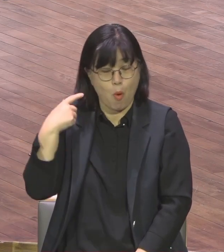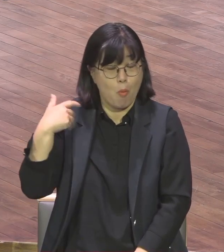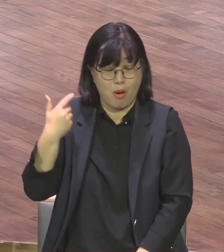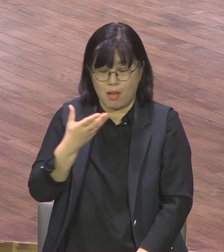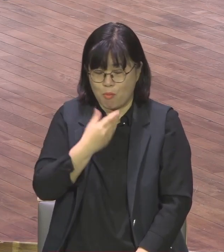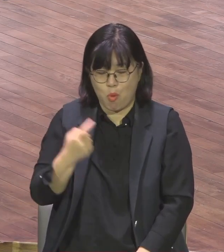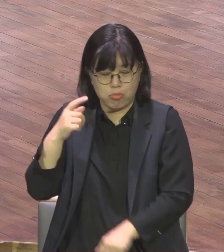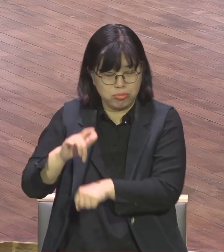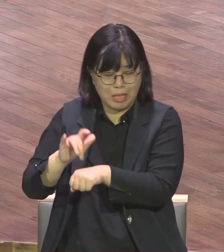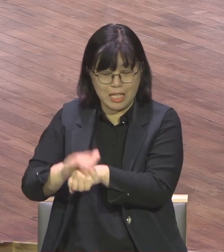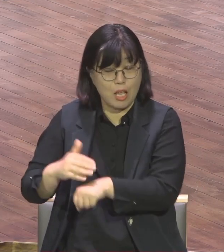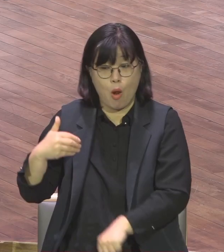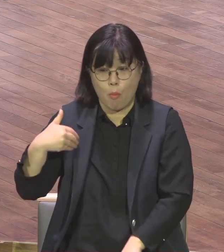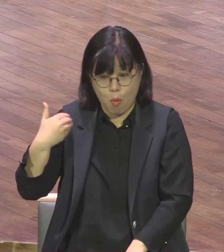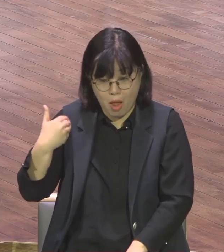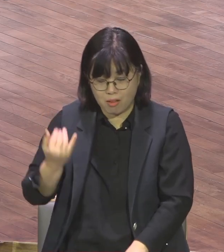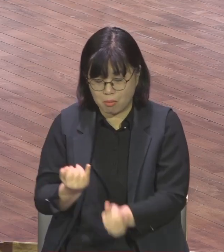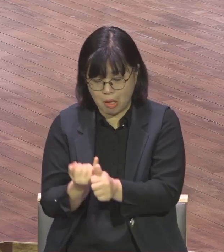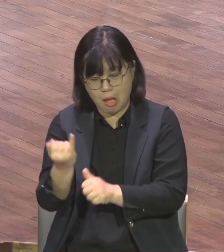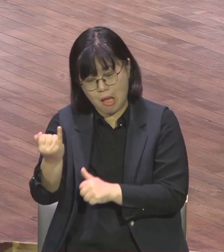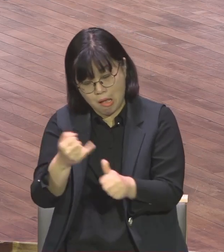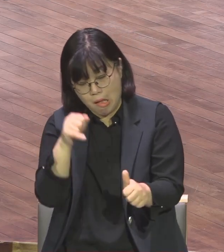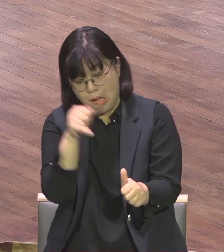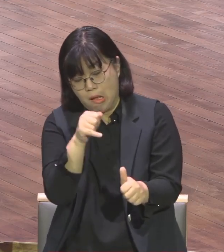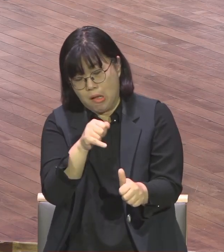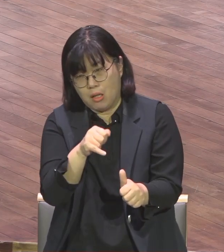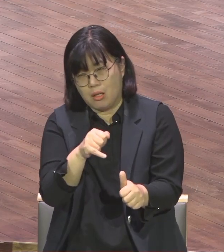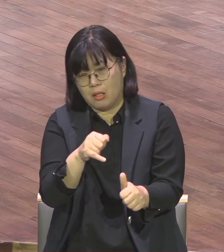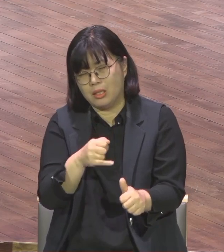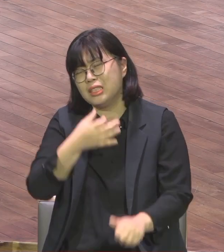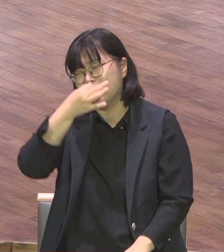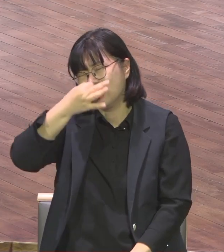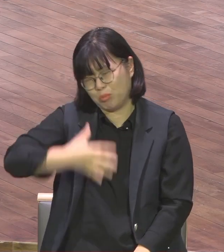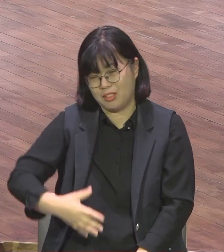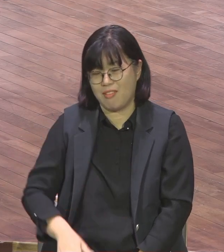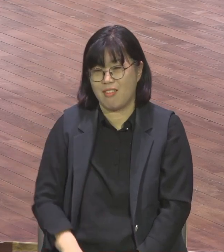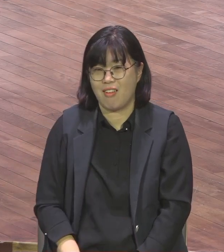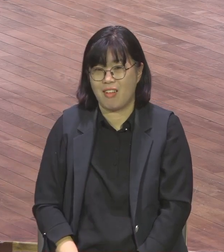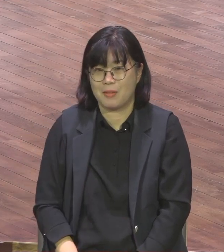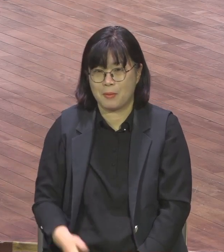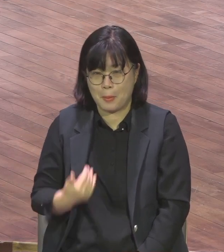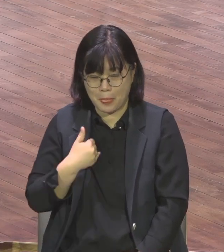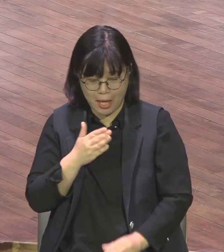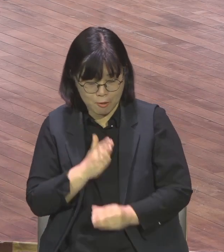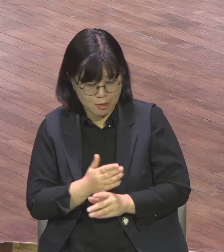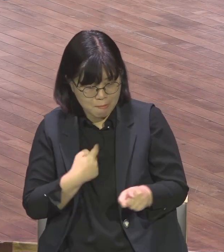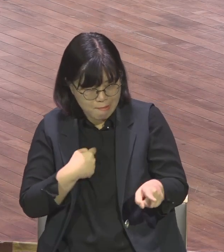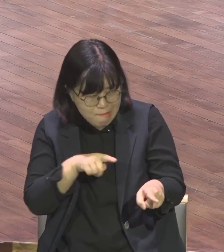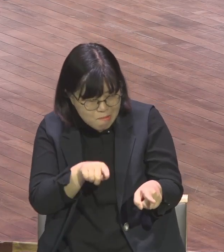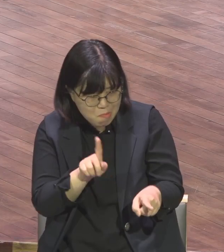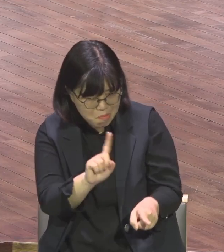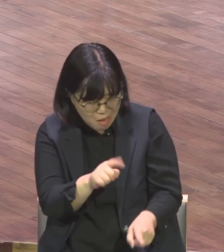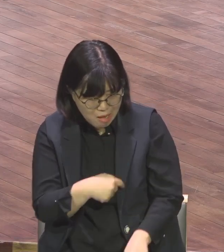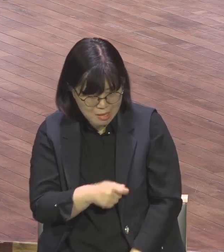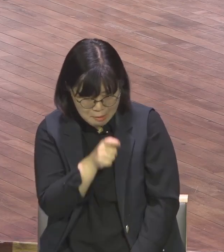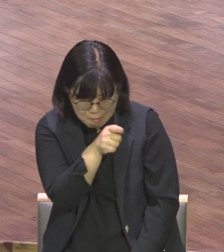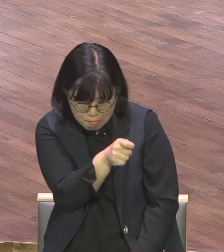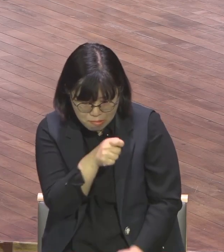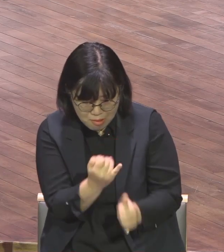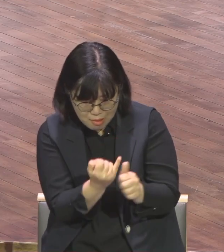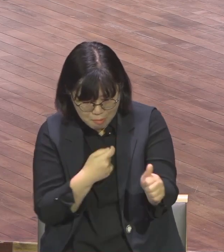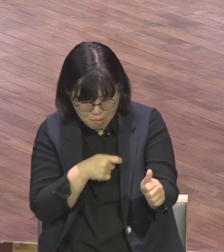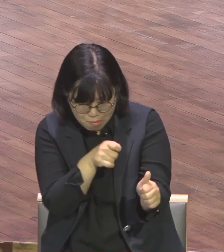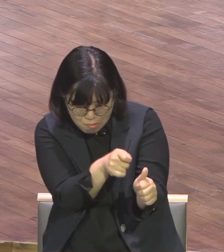30년 40년대에도 아직도 복음이 안 돼가지고 자중심으로 그냥 남편을 판단 비판하는 그런 사람들이 얼마나